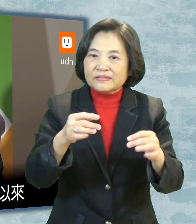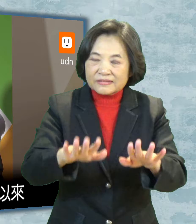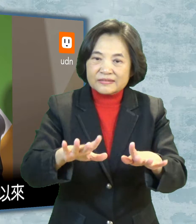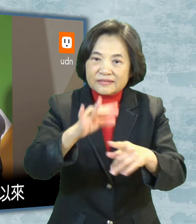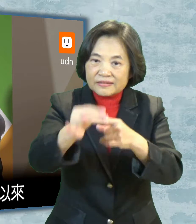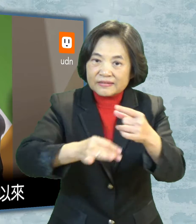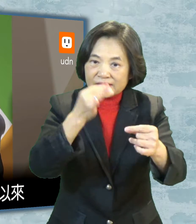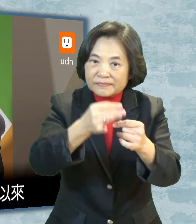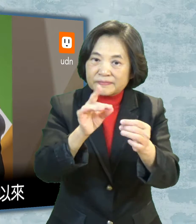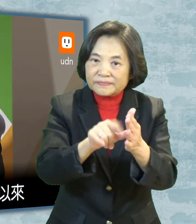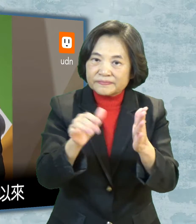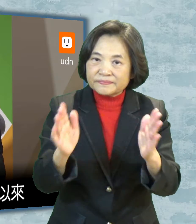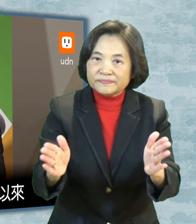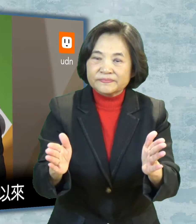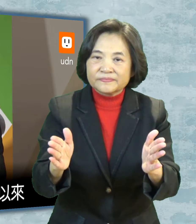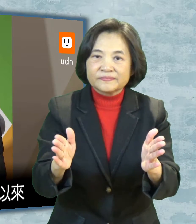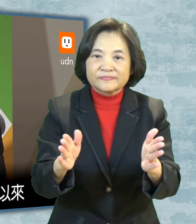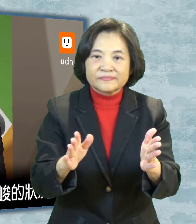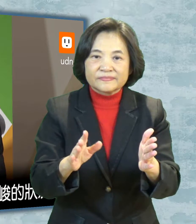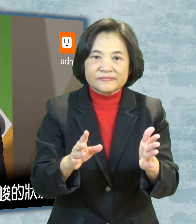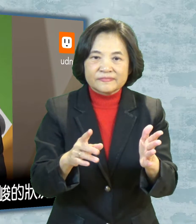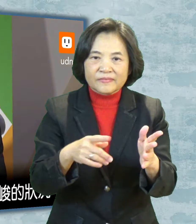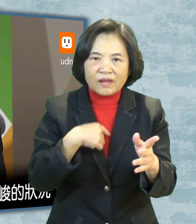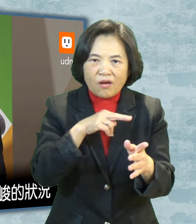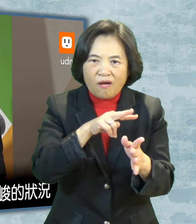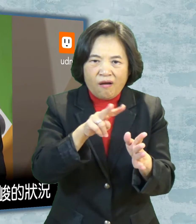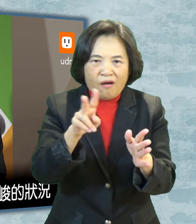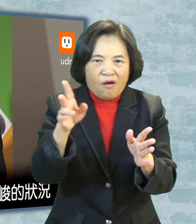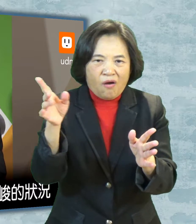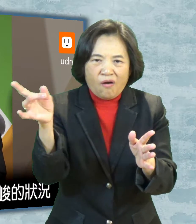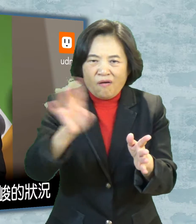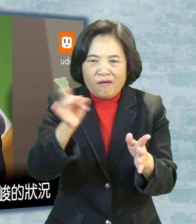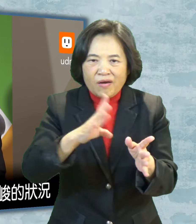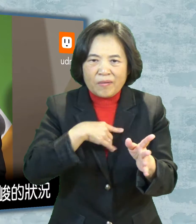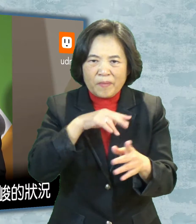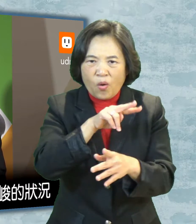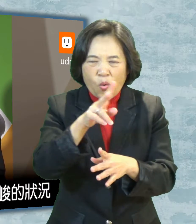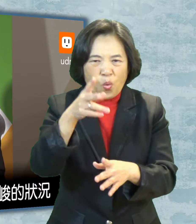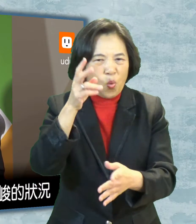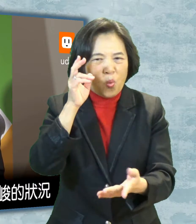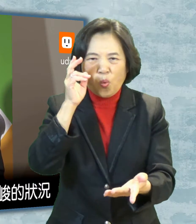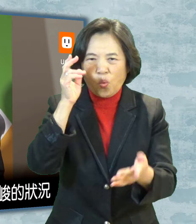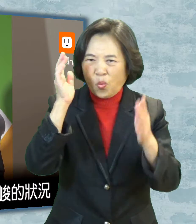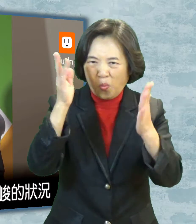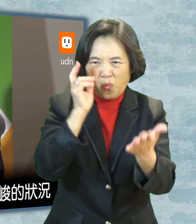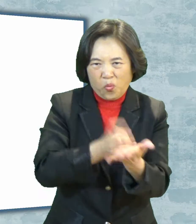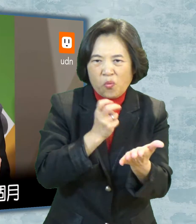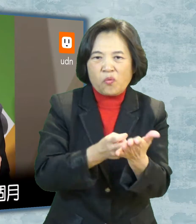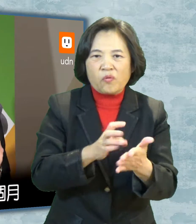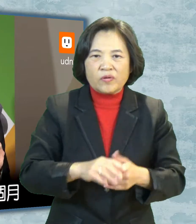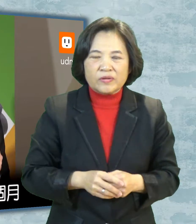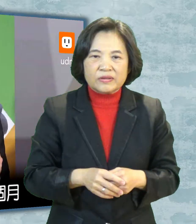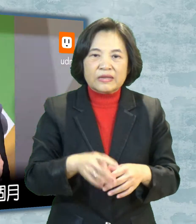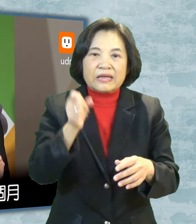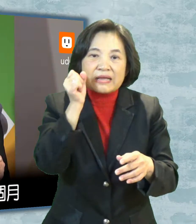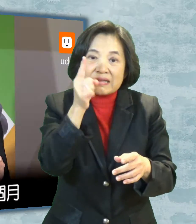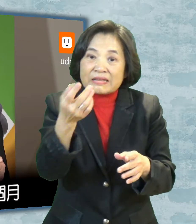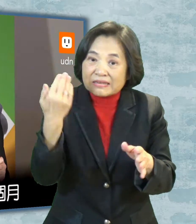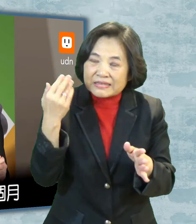说这个世纪以来从来都没有碰到过这么严峻的一个状况。虽